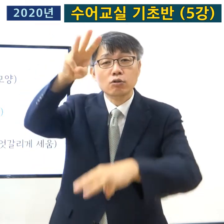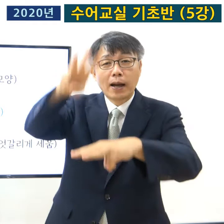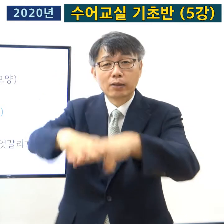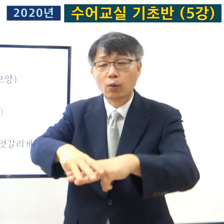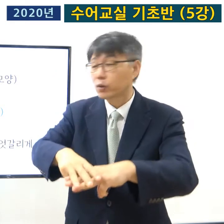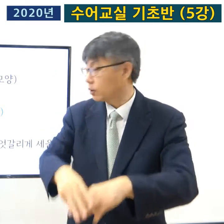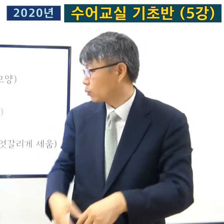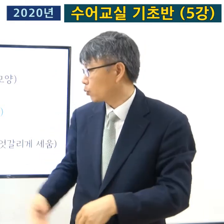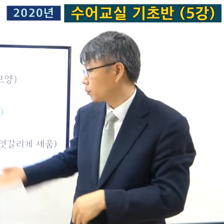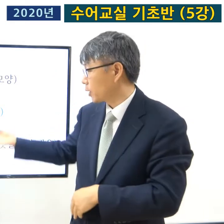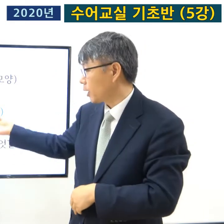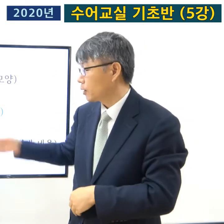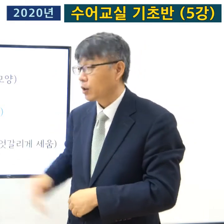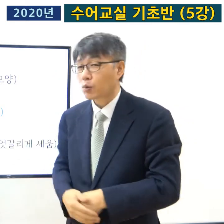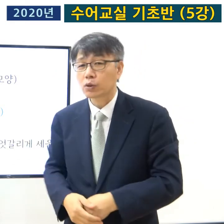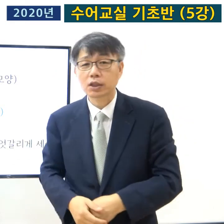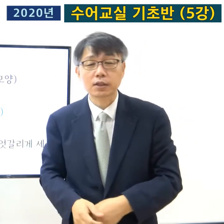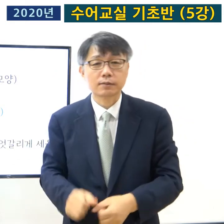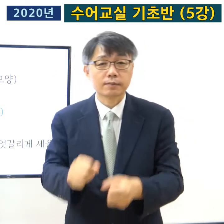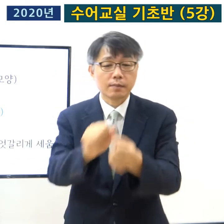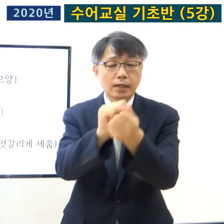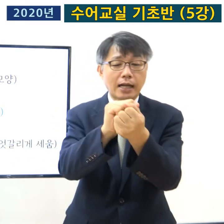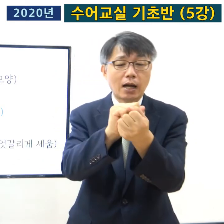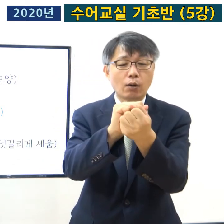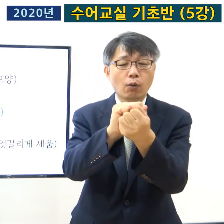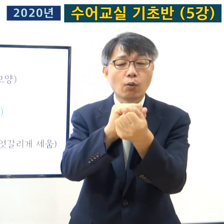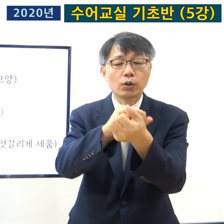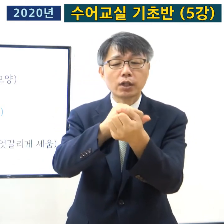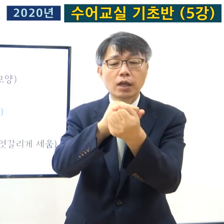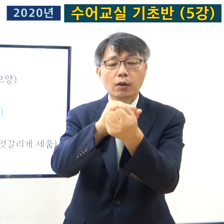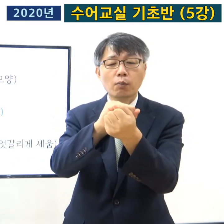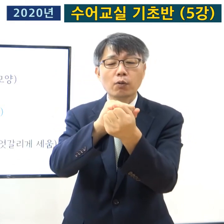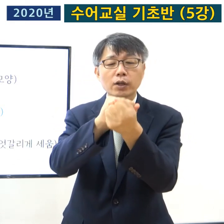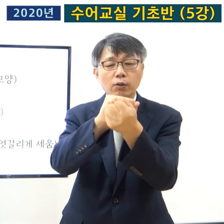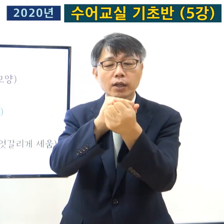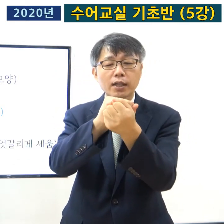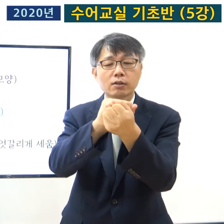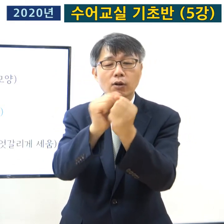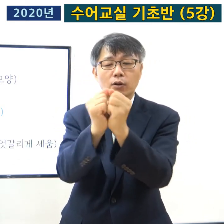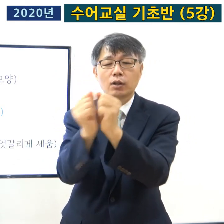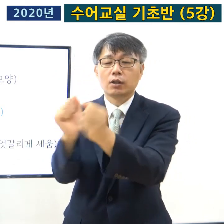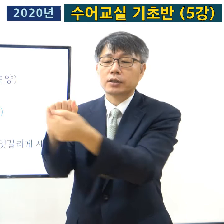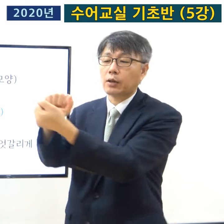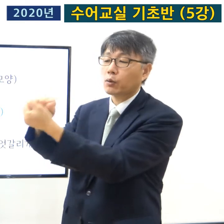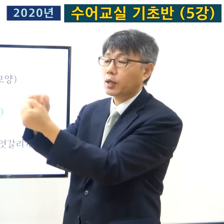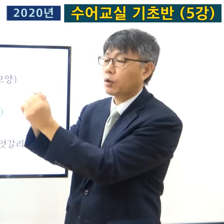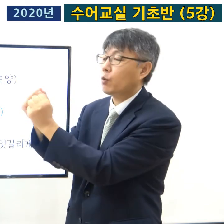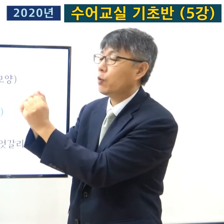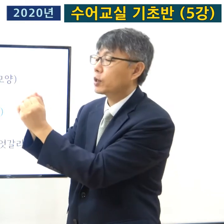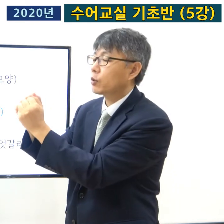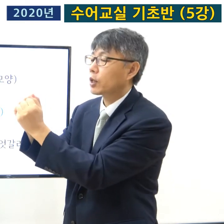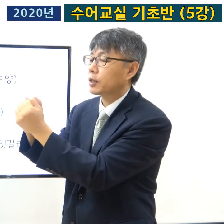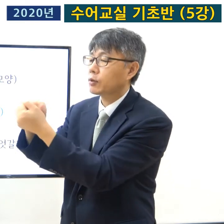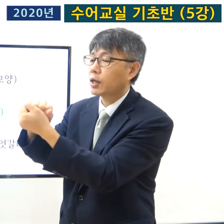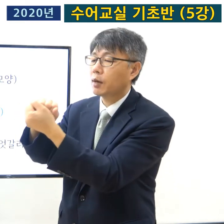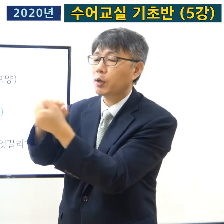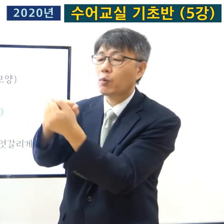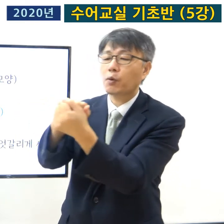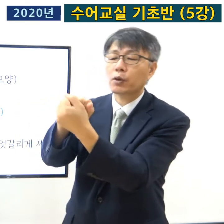물밭, 논입니다. 꽃은 자 이렇게 꽃봉오리가 이렇게 되어 있고요. 자 이렇게 꽃봉오리가 이렇게 있다고 생각하면 꽃봉오리가